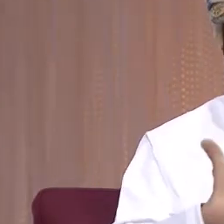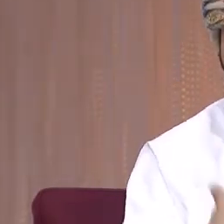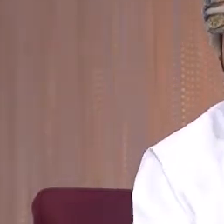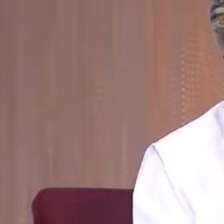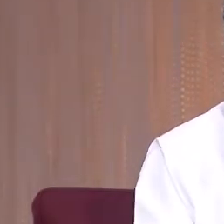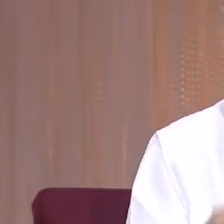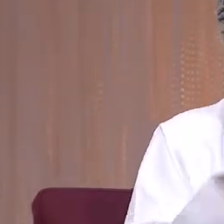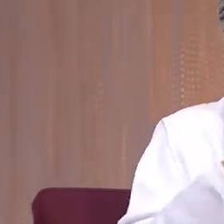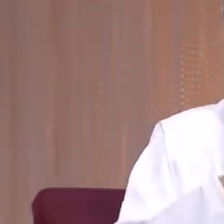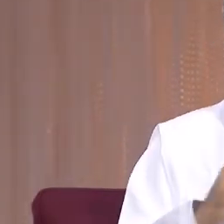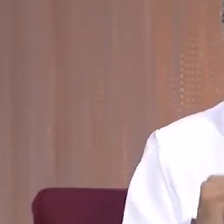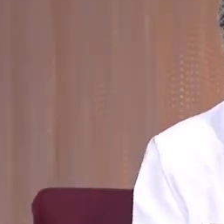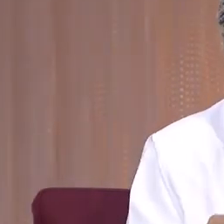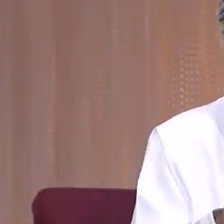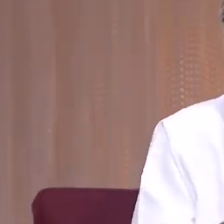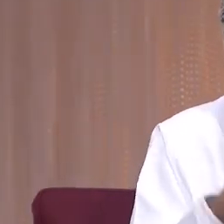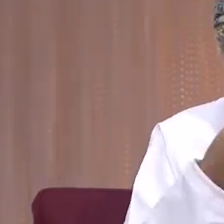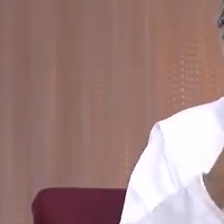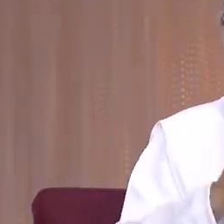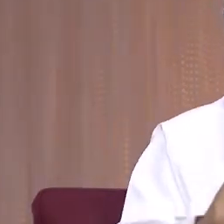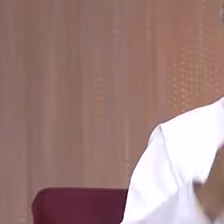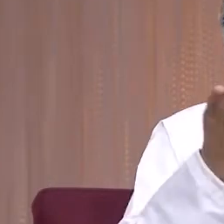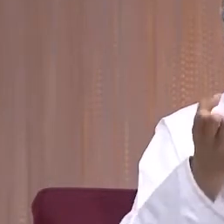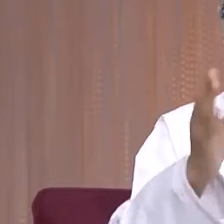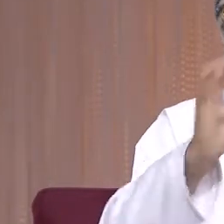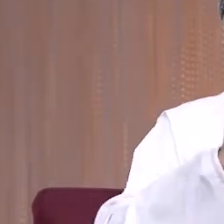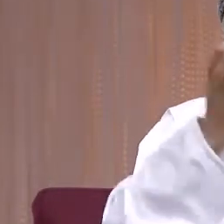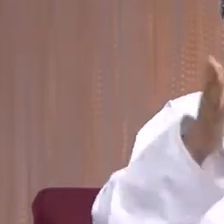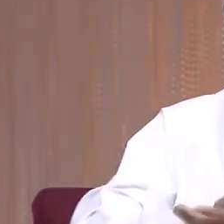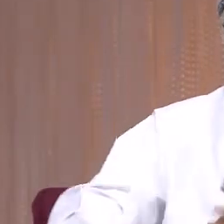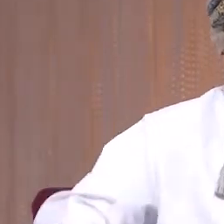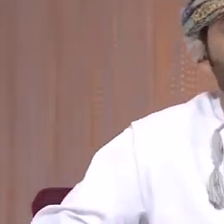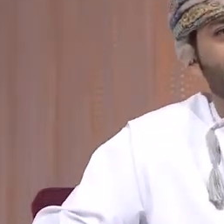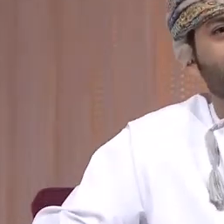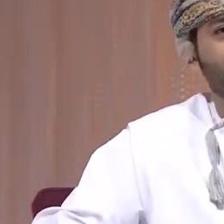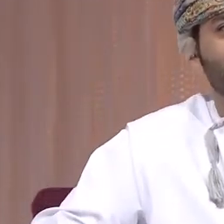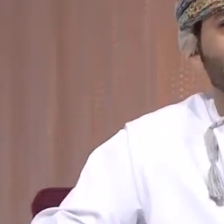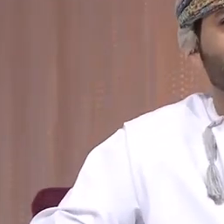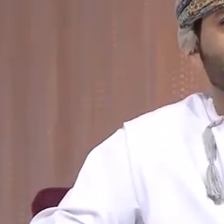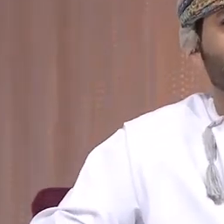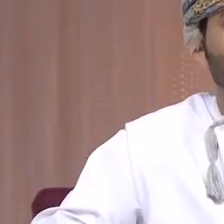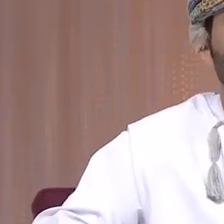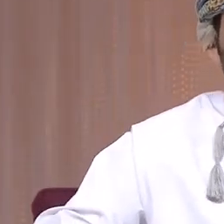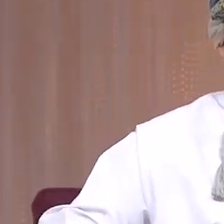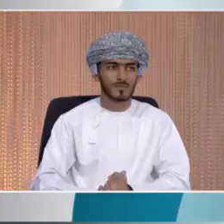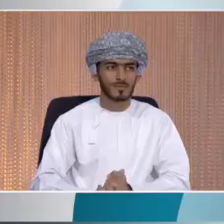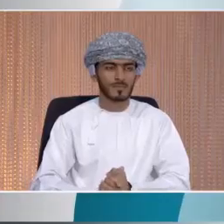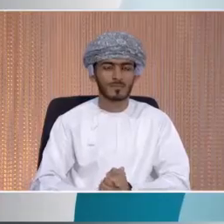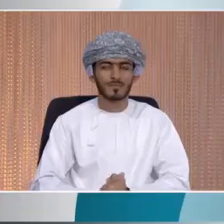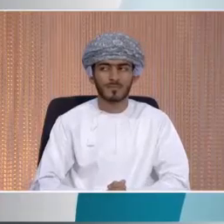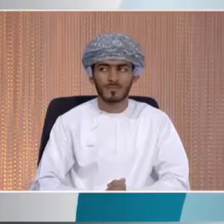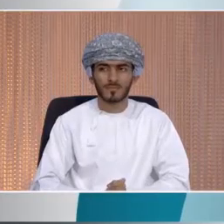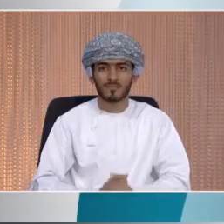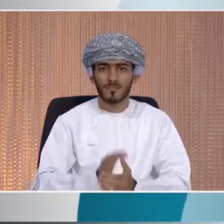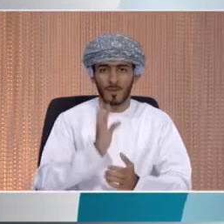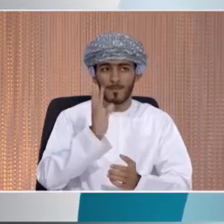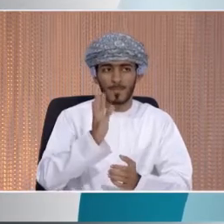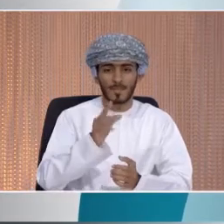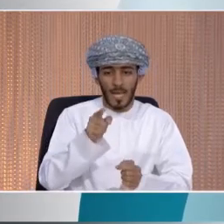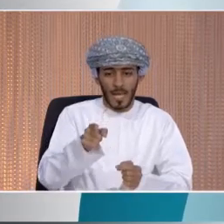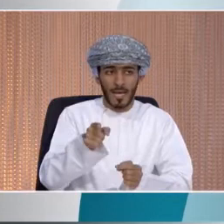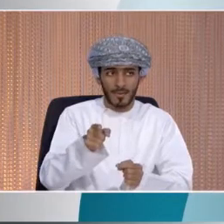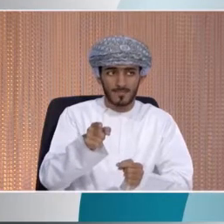بالزواج من نفس الأشخاص ذوي الإعاقة الصم طبعا أولادنا يكونوا ناطقين. بالنسبة لهذه